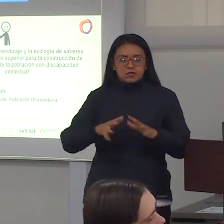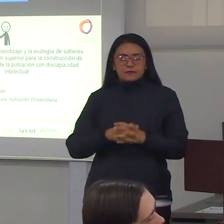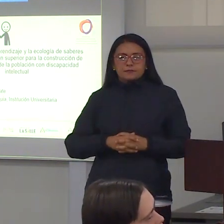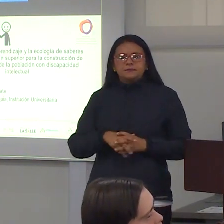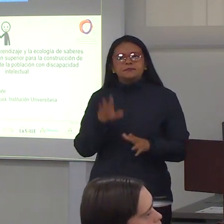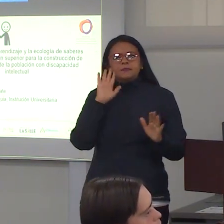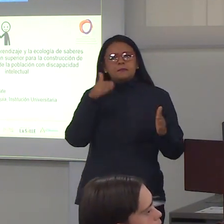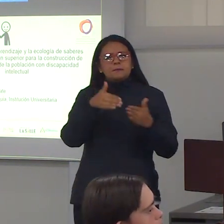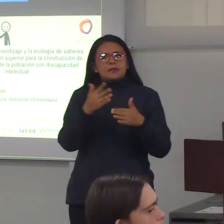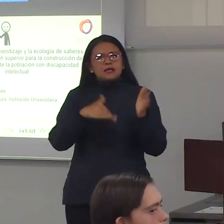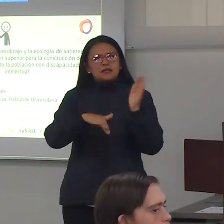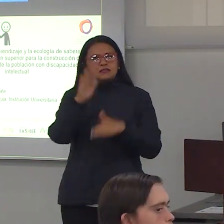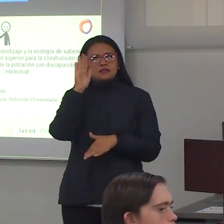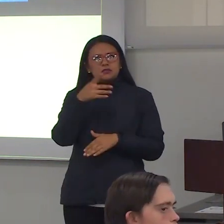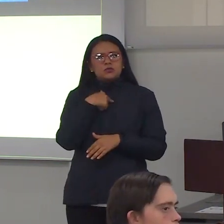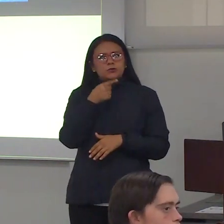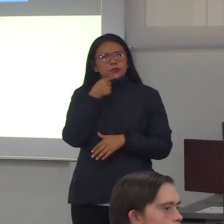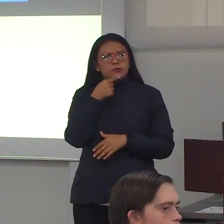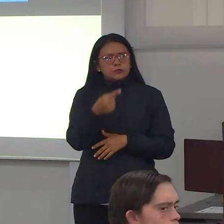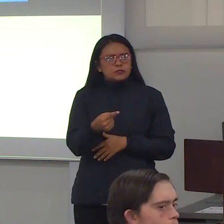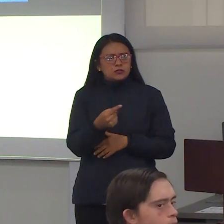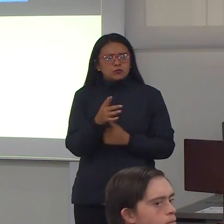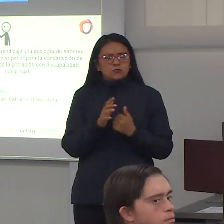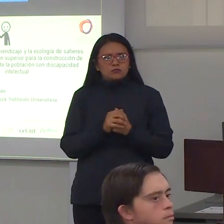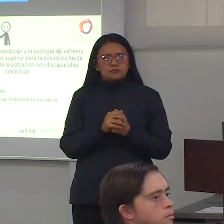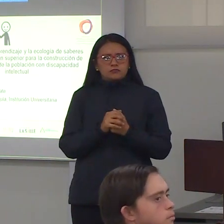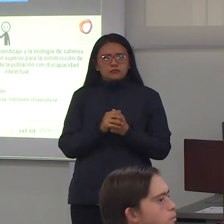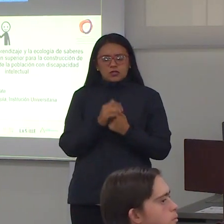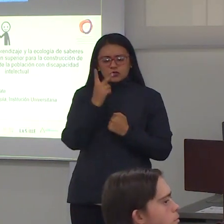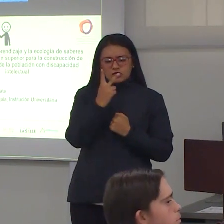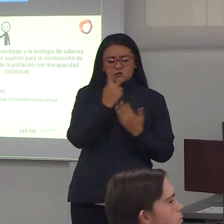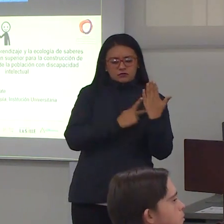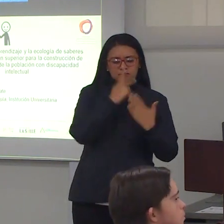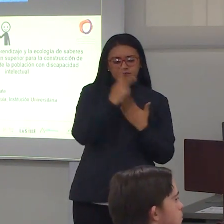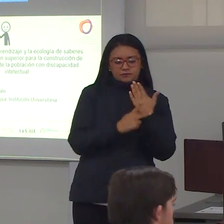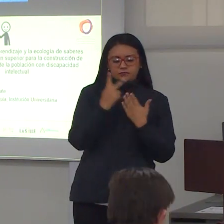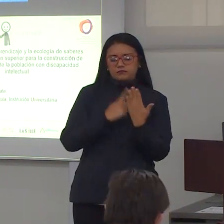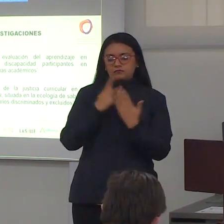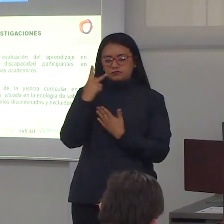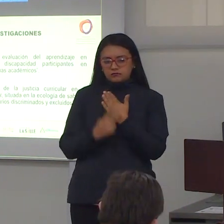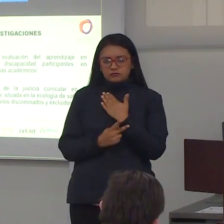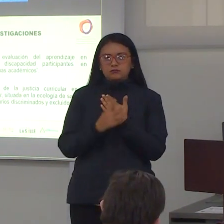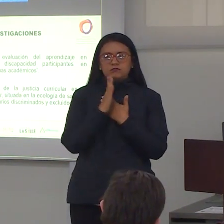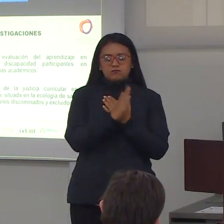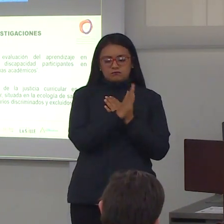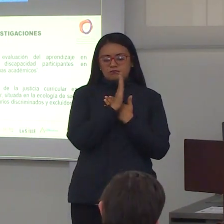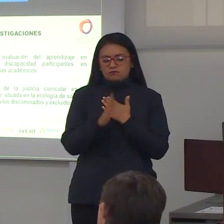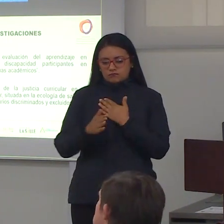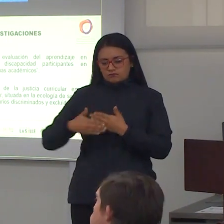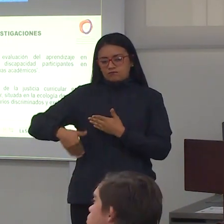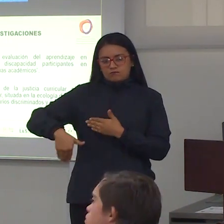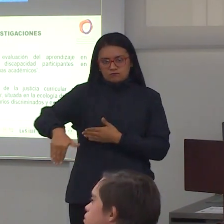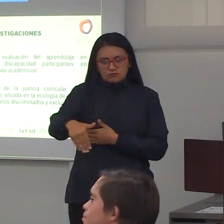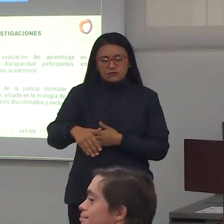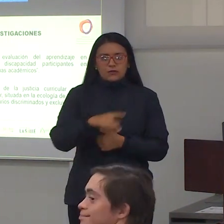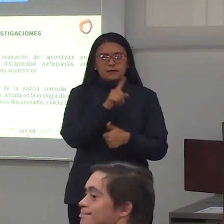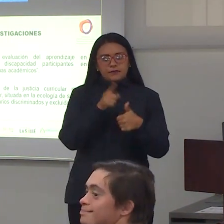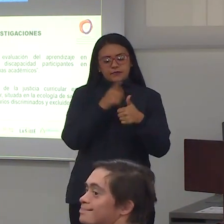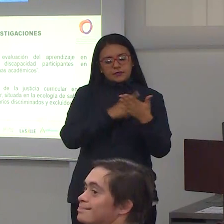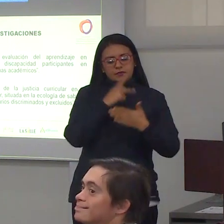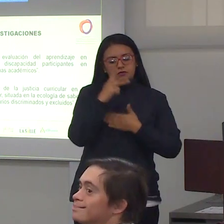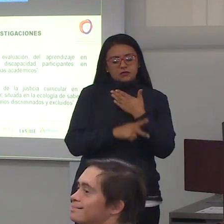específicamente, yo diría de dos proyectos en los que hemos avanzado. Uno,